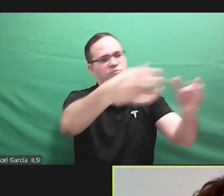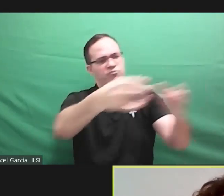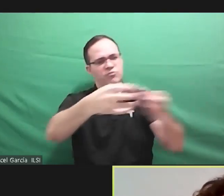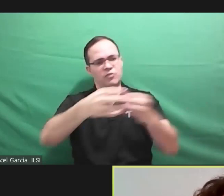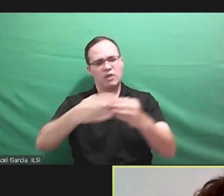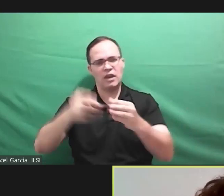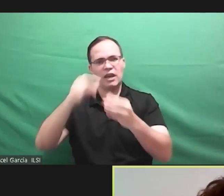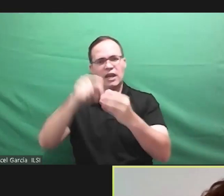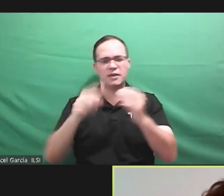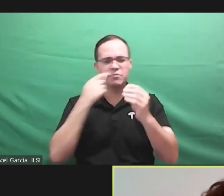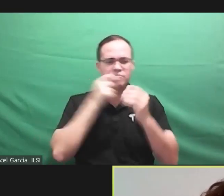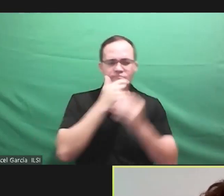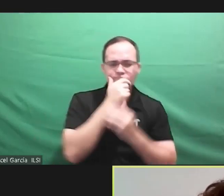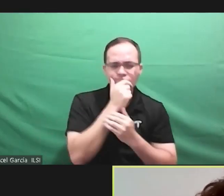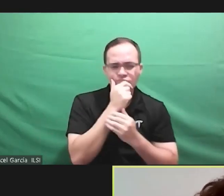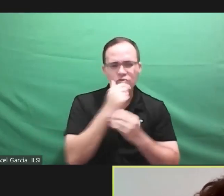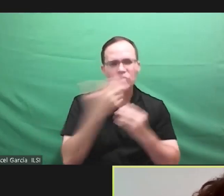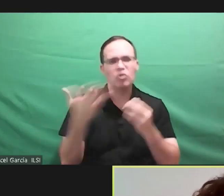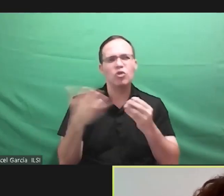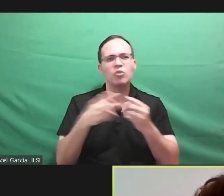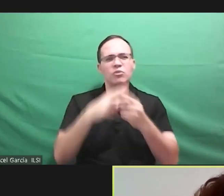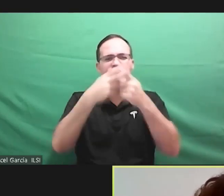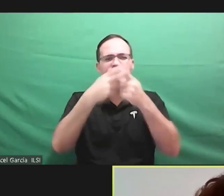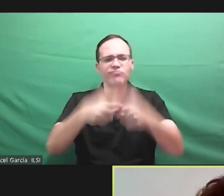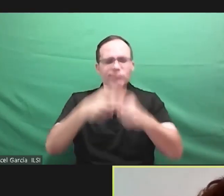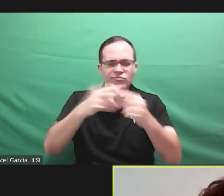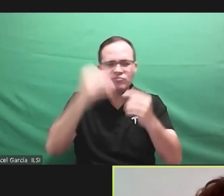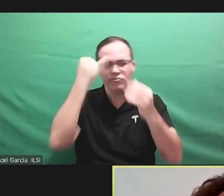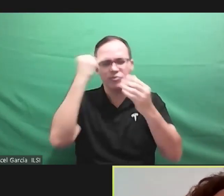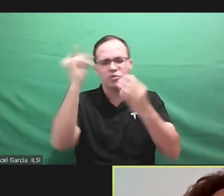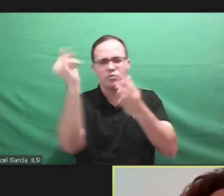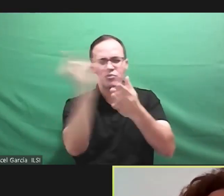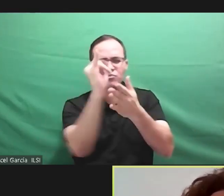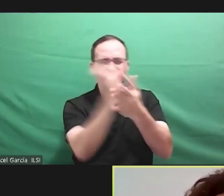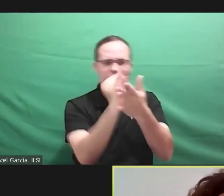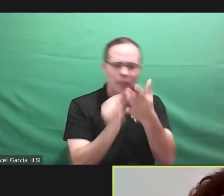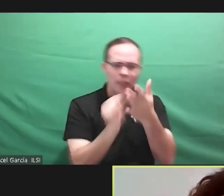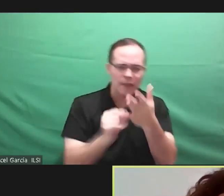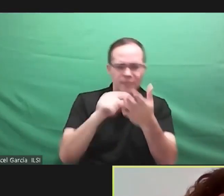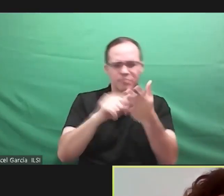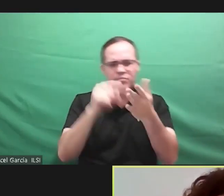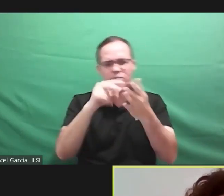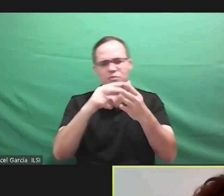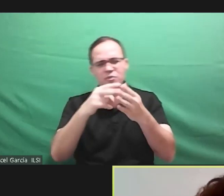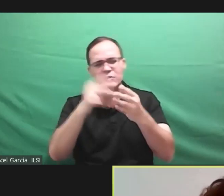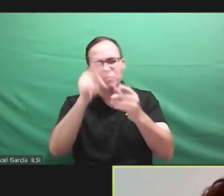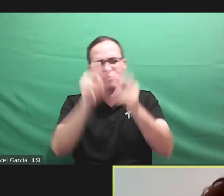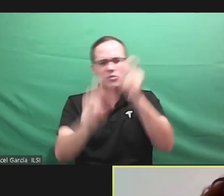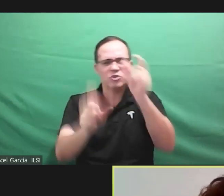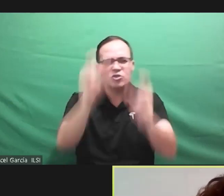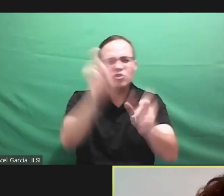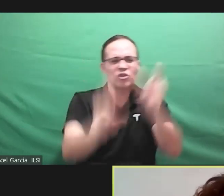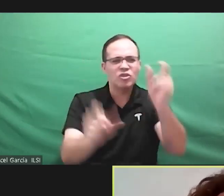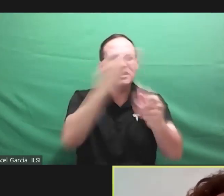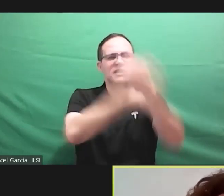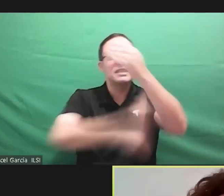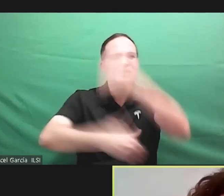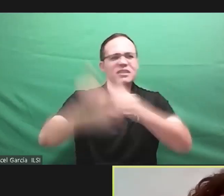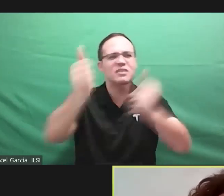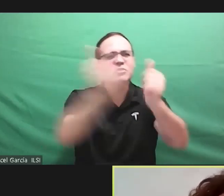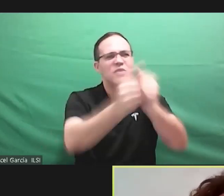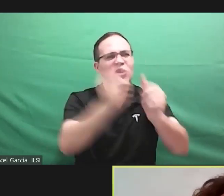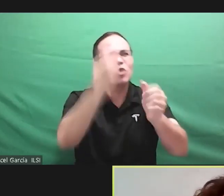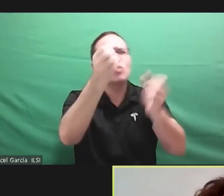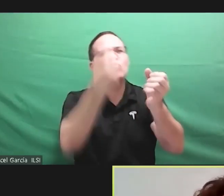de diseñar una herramienta para identificar las personas con discapacidad en encuestas o